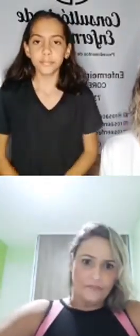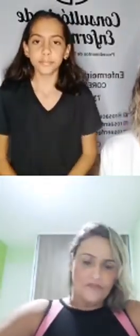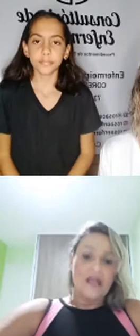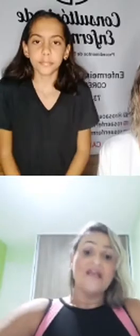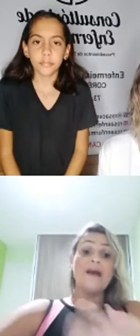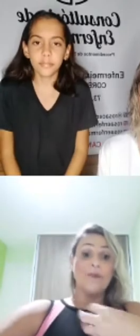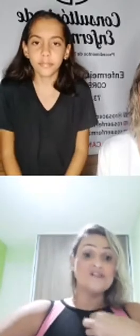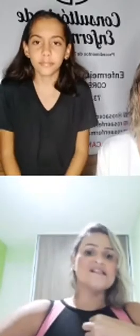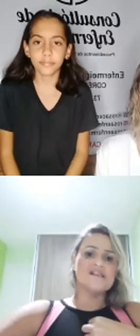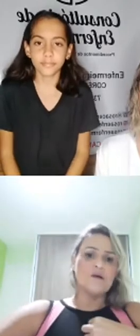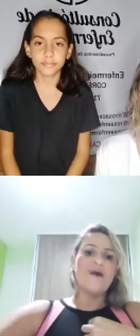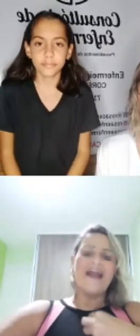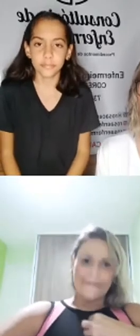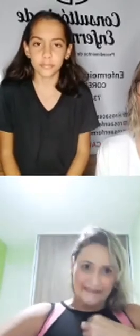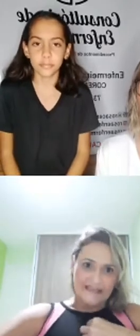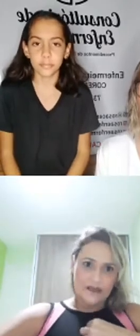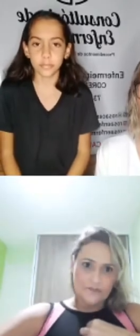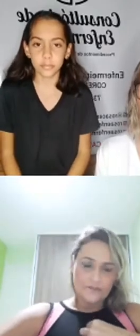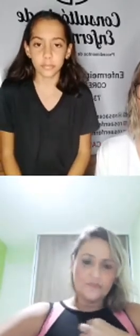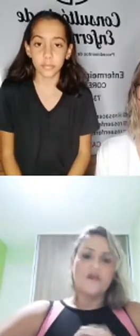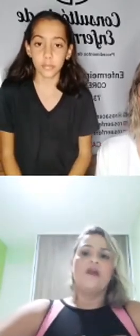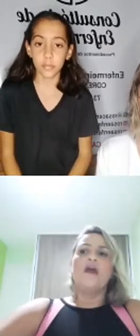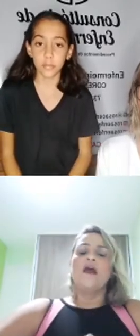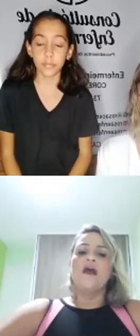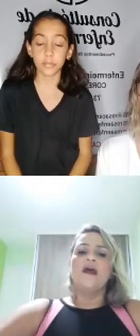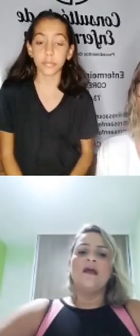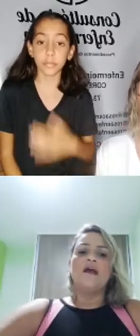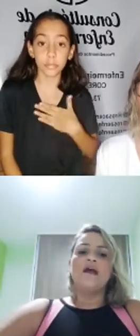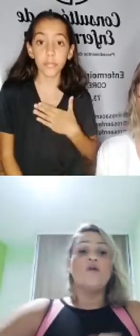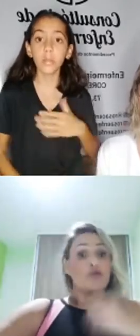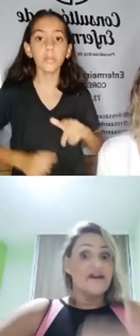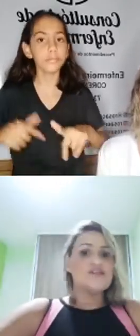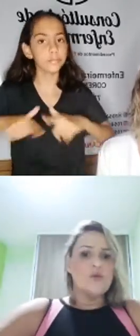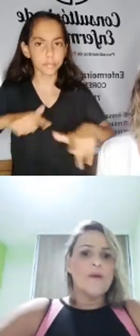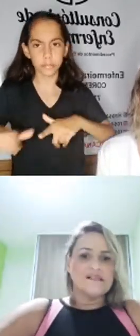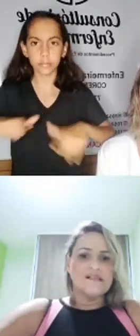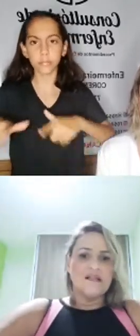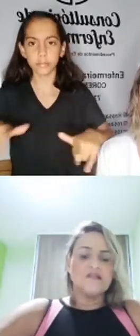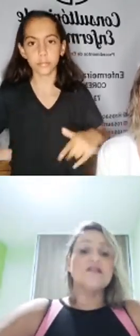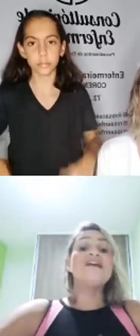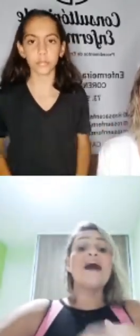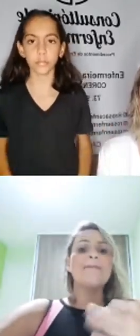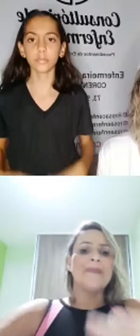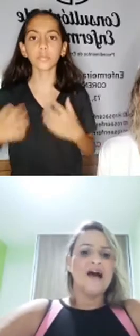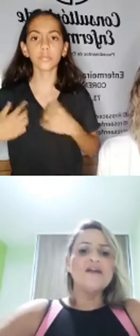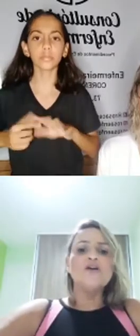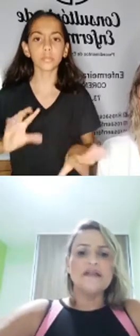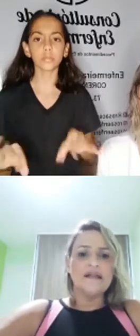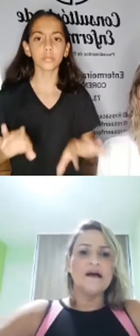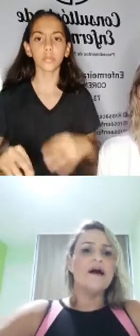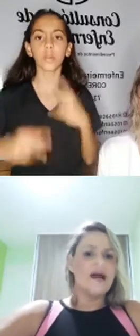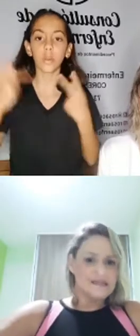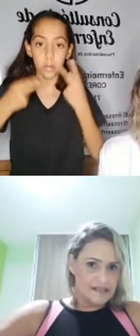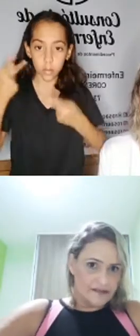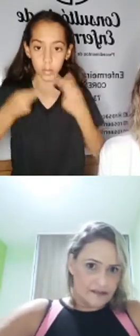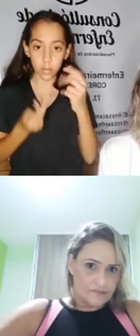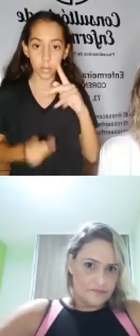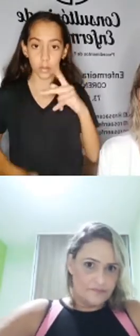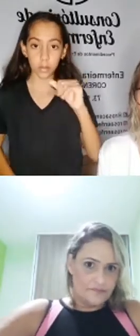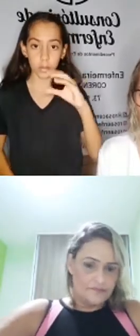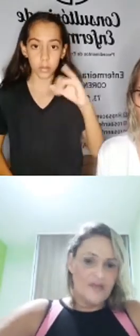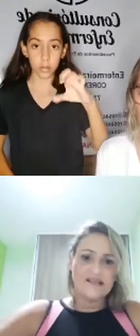posicionou e a posição é minha, eu converso com a paciente e a maioria